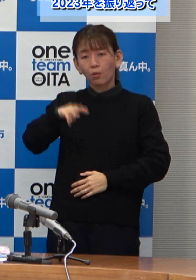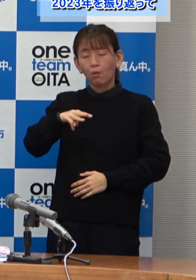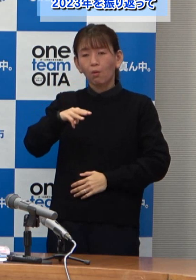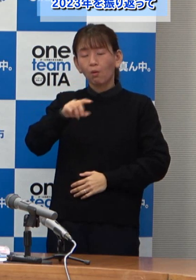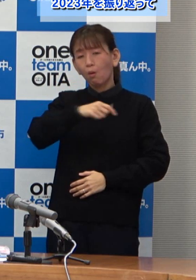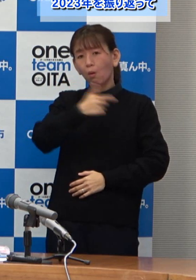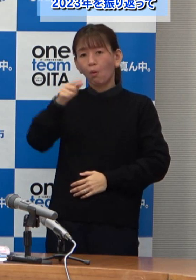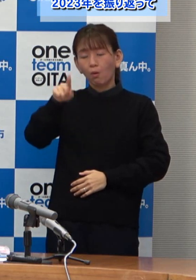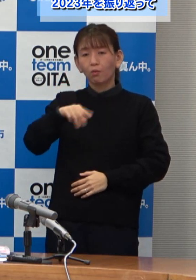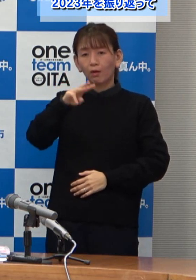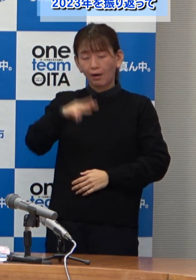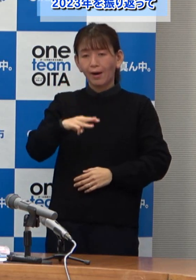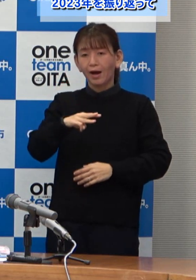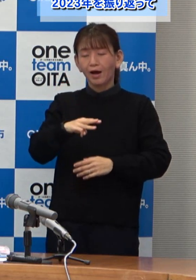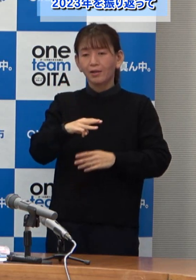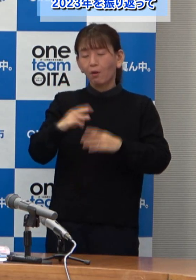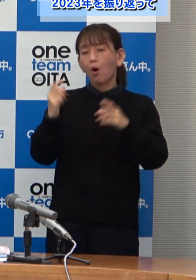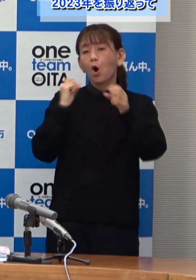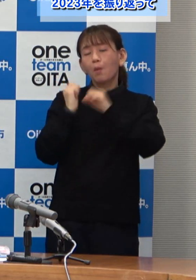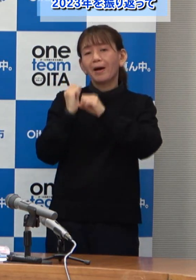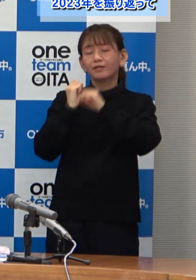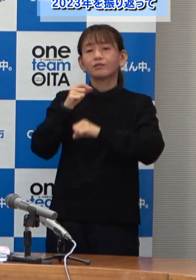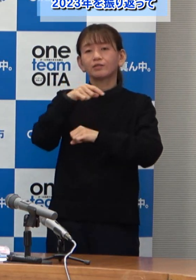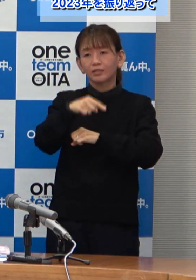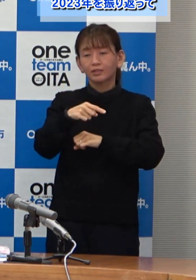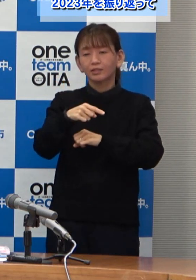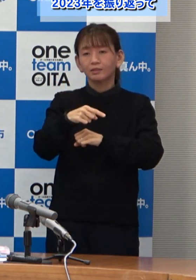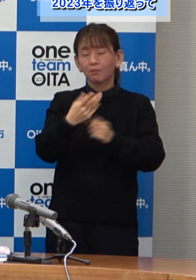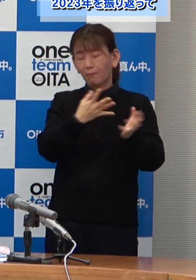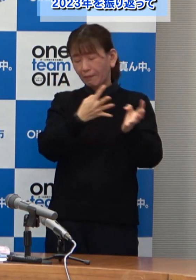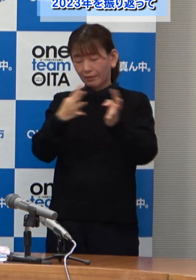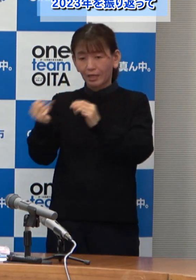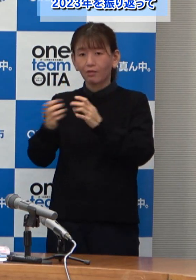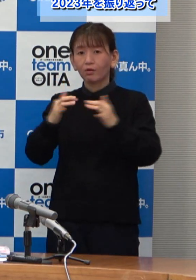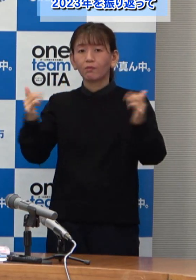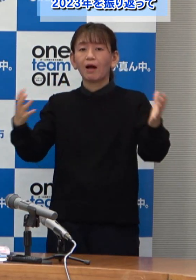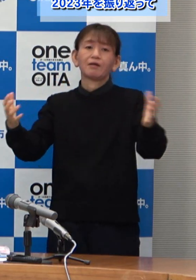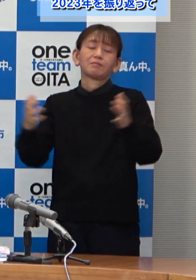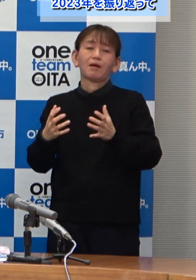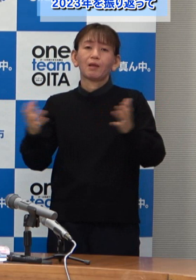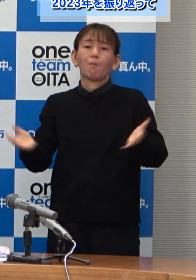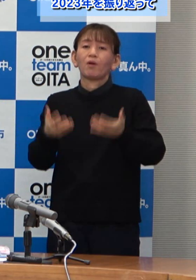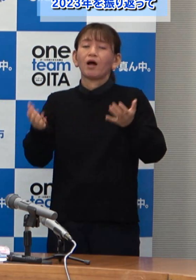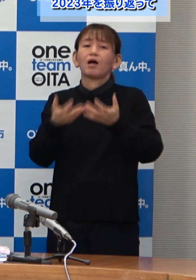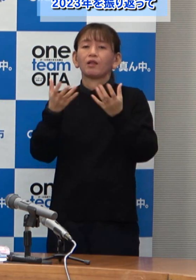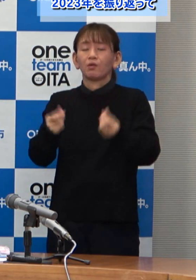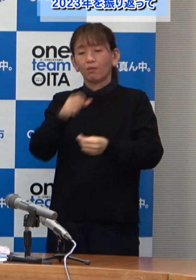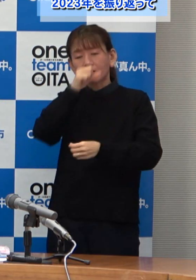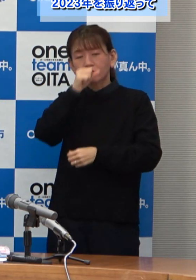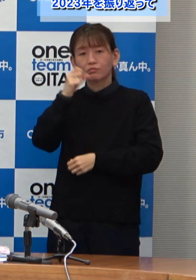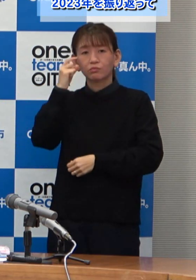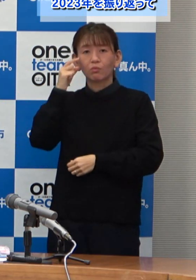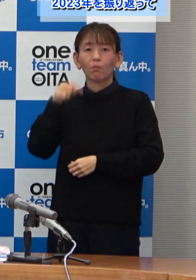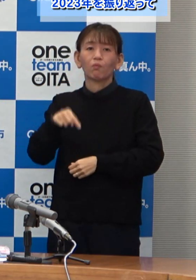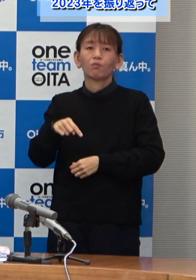祭りが4万人というようにまかりの賑があ戻ったことは確かです